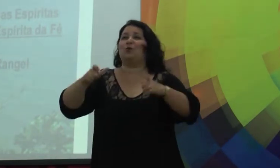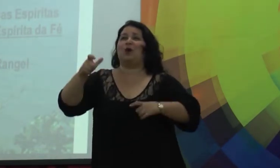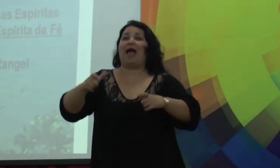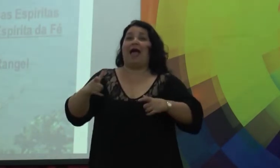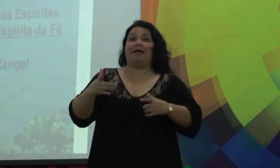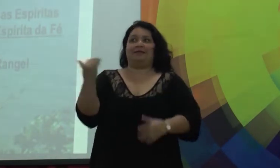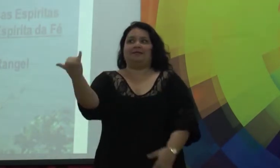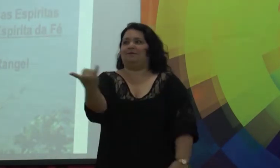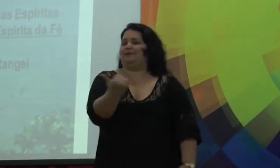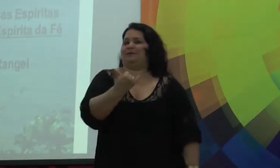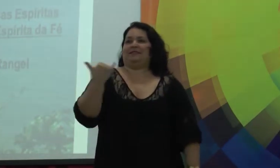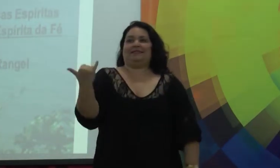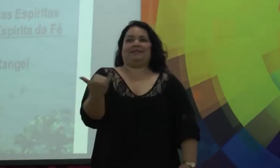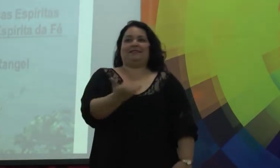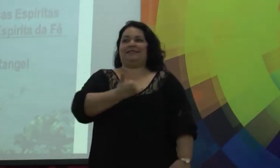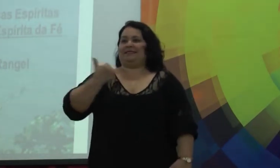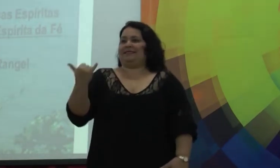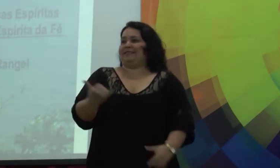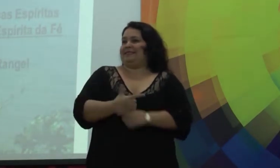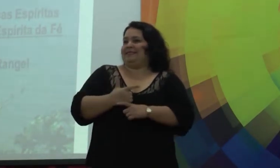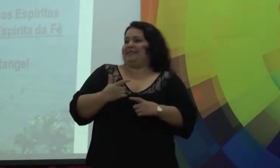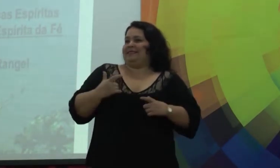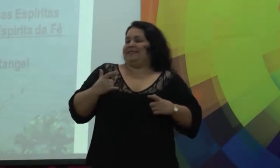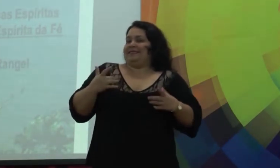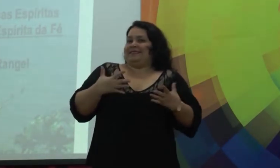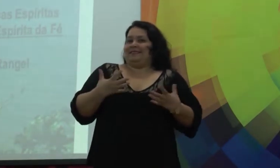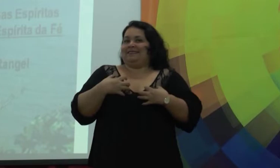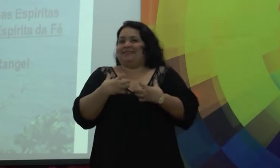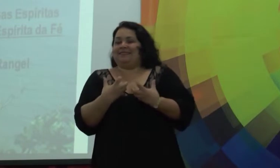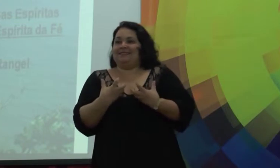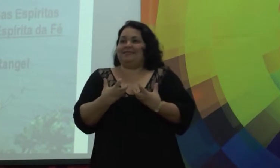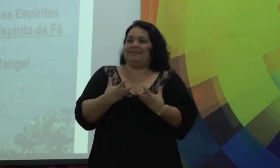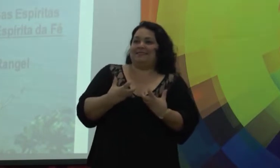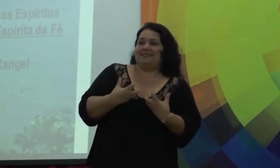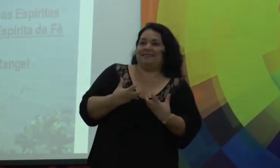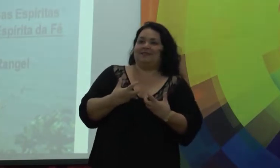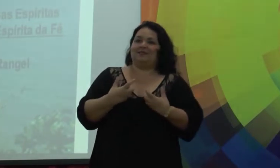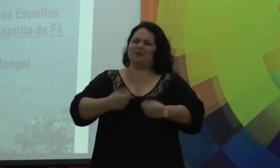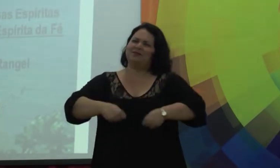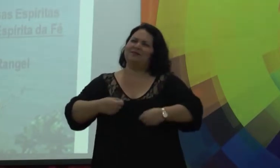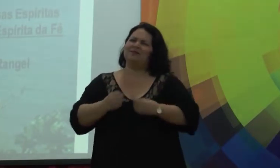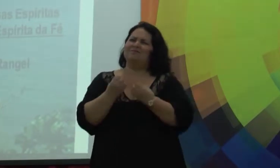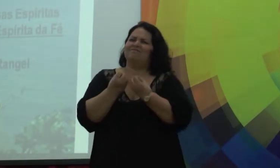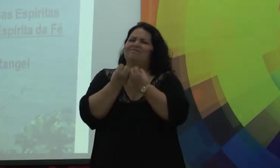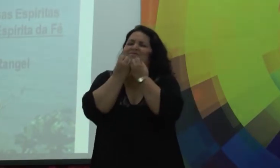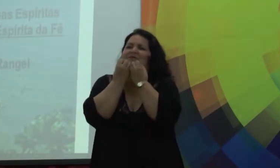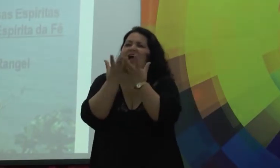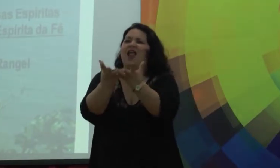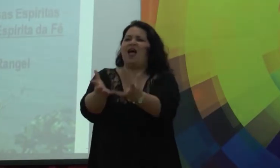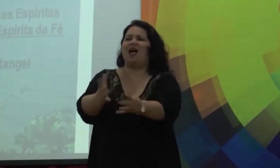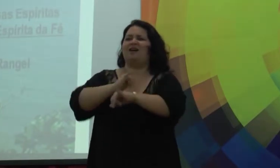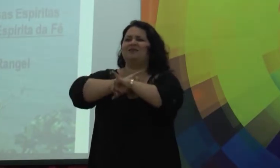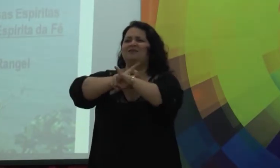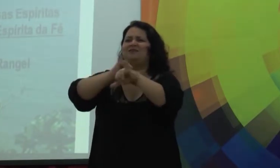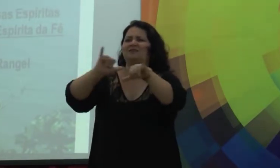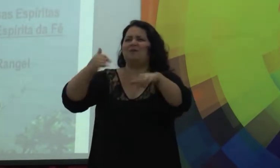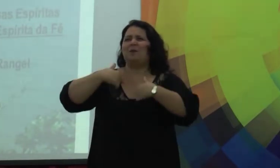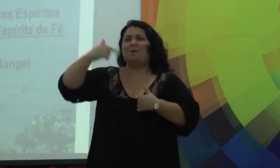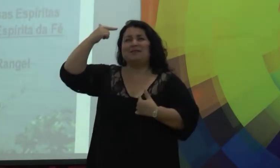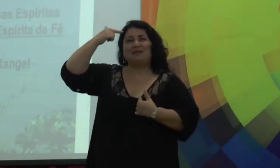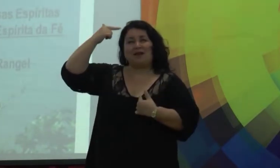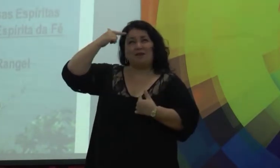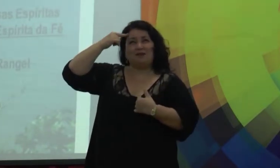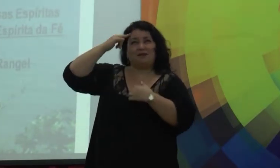uma importância tão grande, em que eu tenha que me colocar o meu